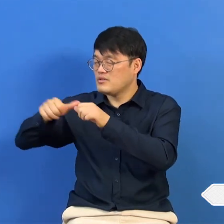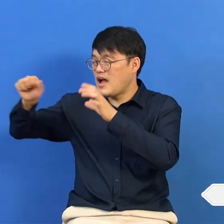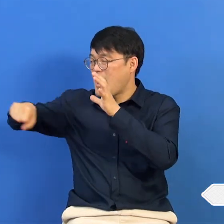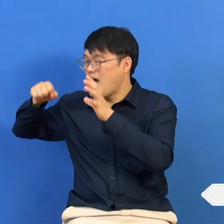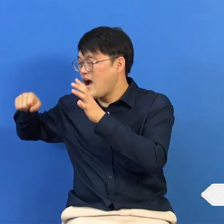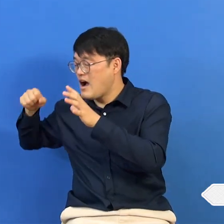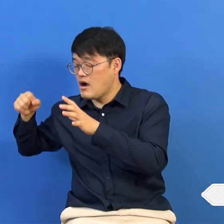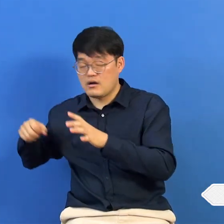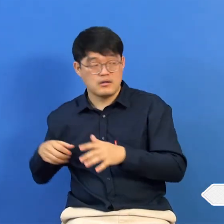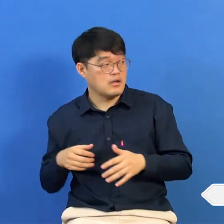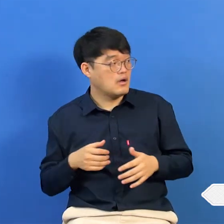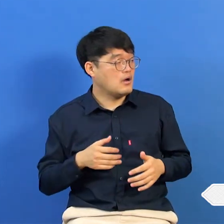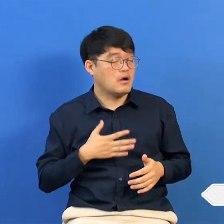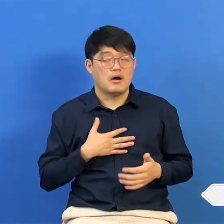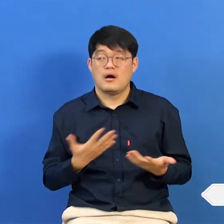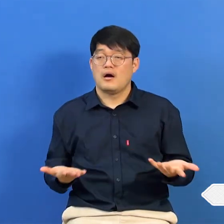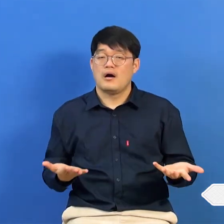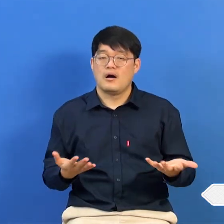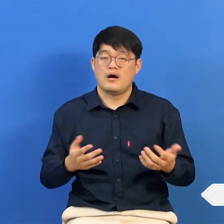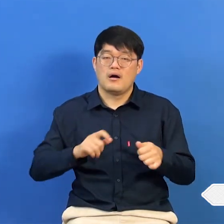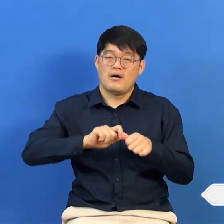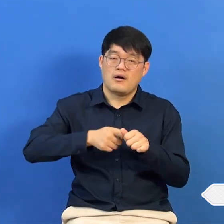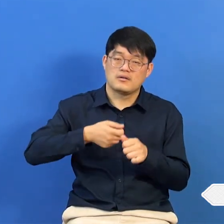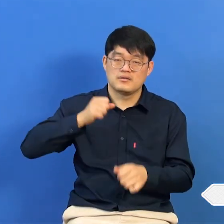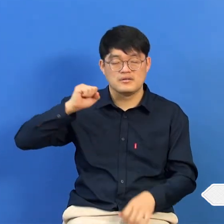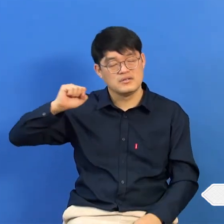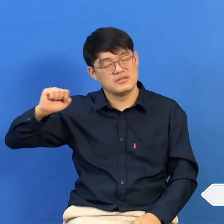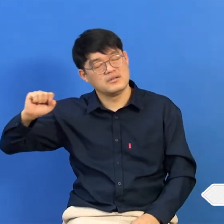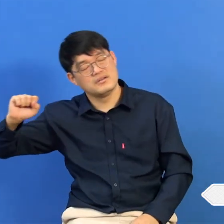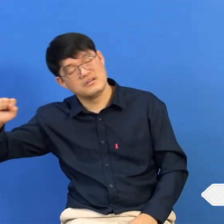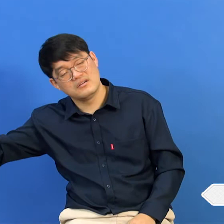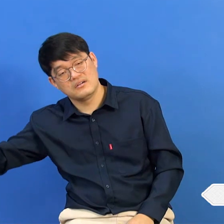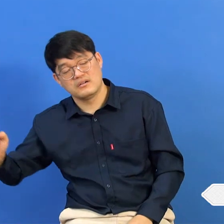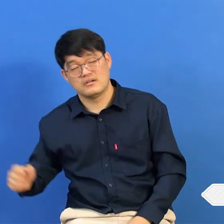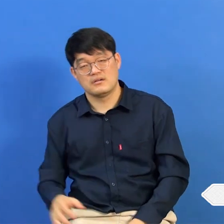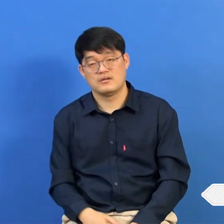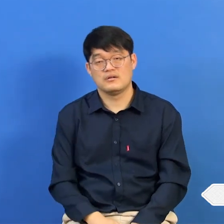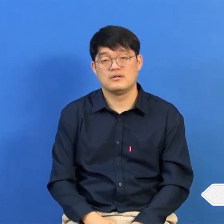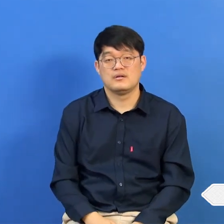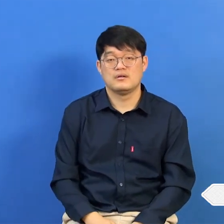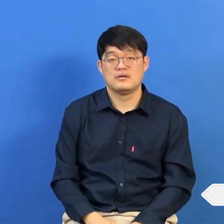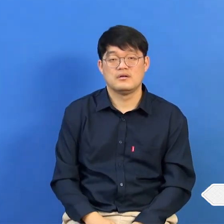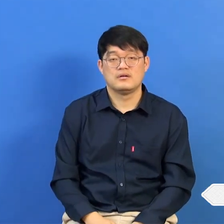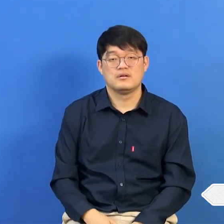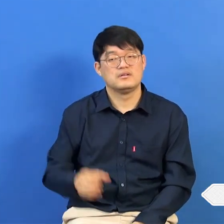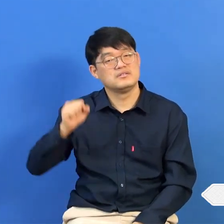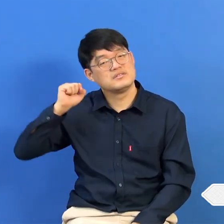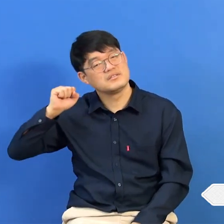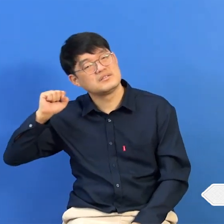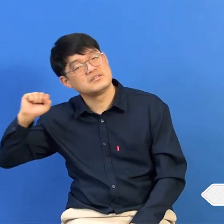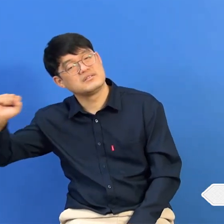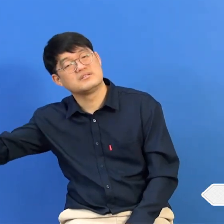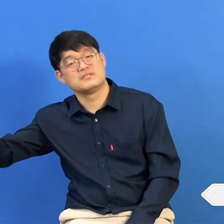됐어요. 끌려간 거죠. 뭐 누가 뭐라 했습니까? 끌려간